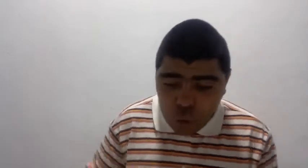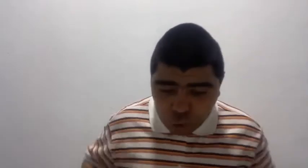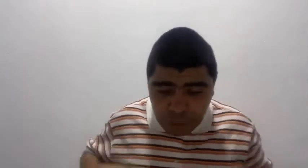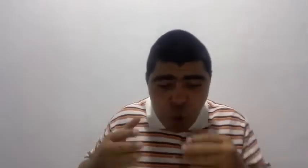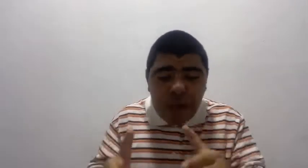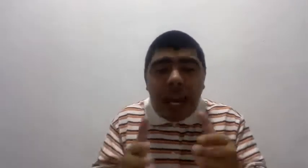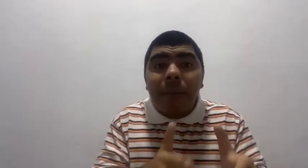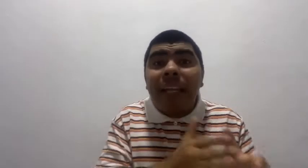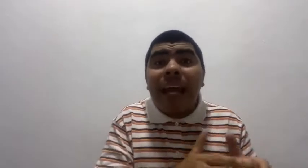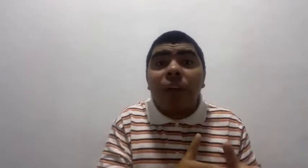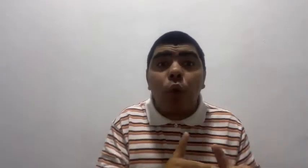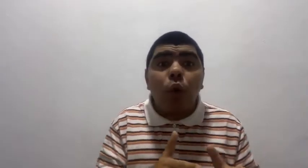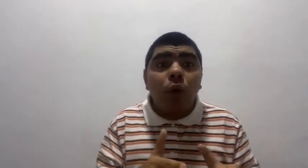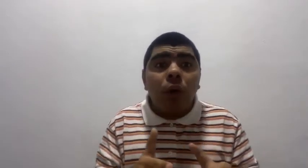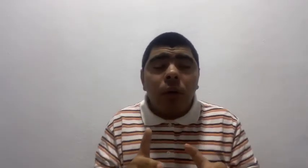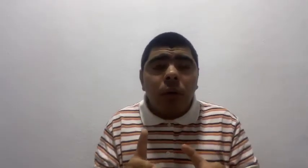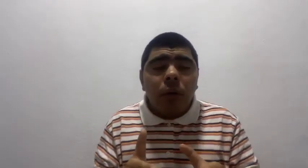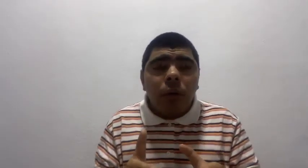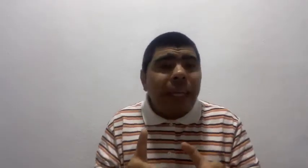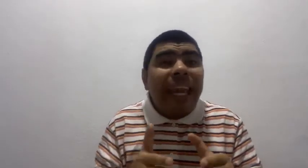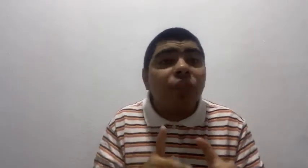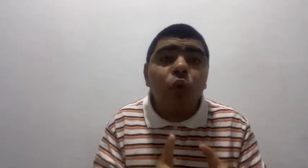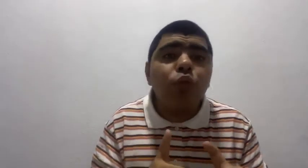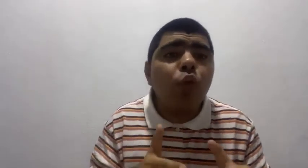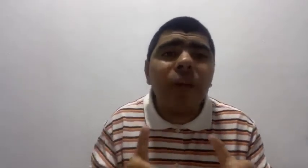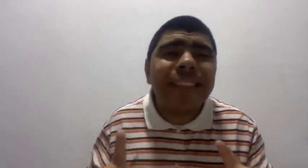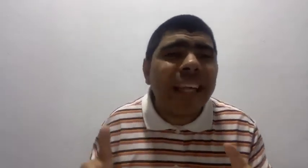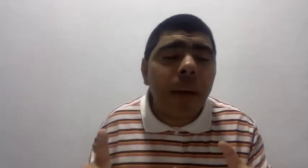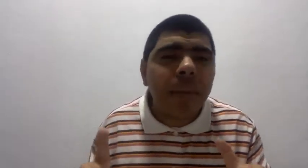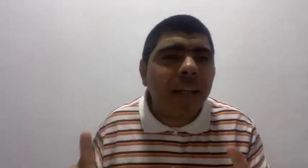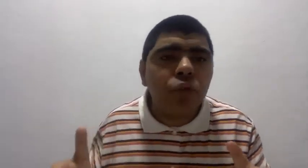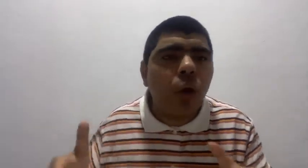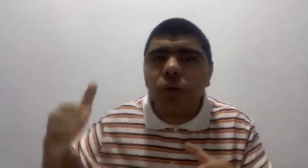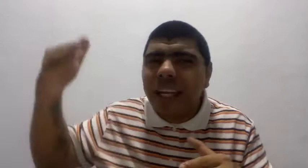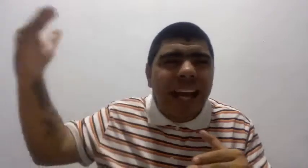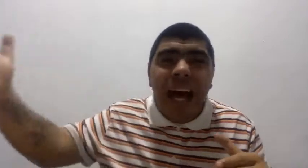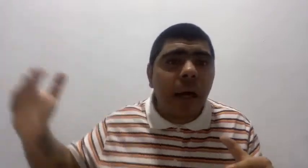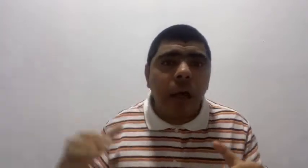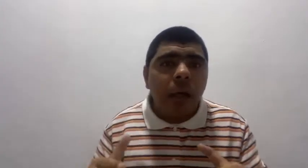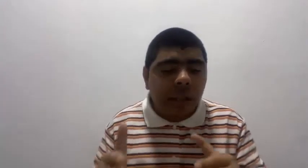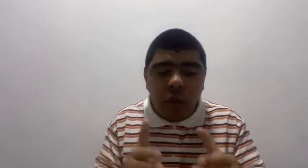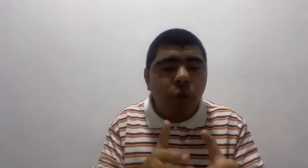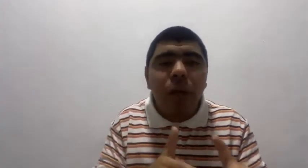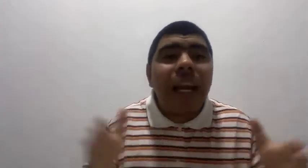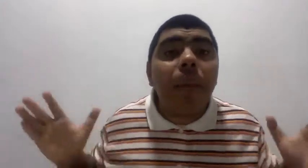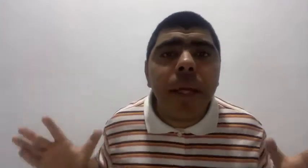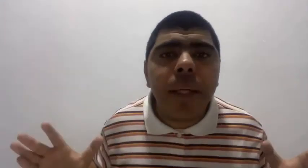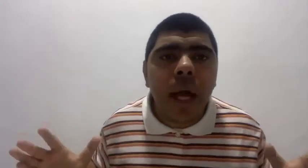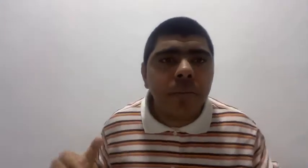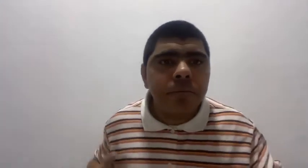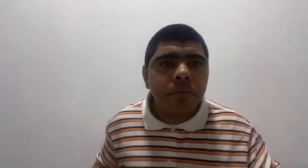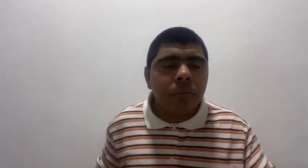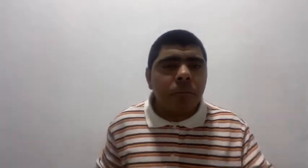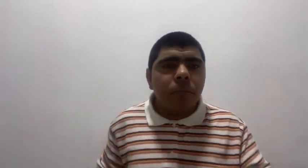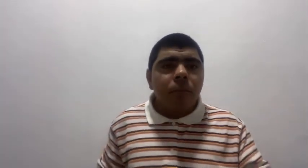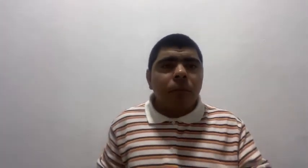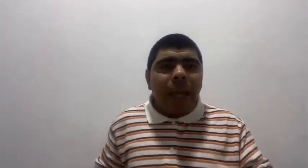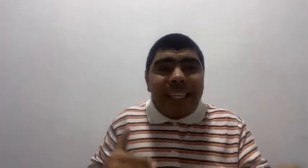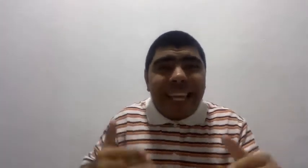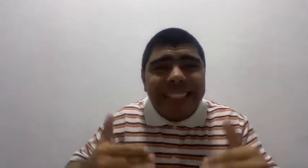usted busca la vida de Jesús. Y Jesús nunca estaba hablando de nada que no fuera la Biblia. El que se